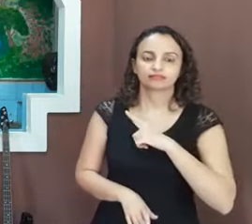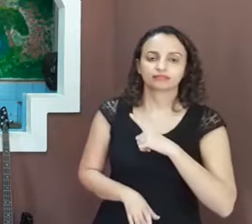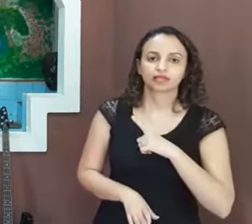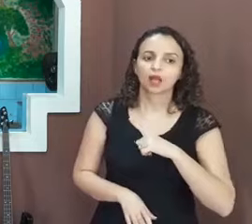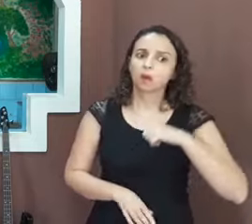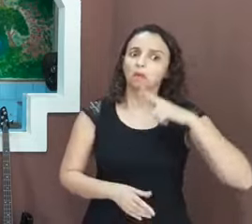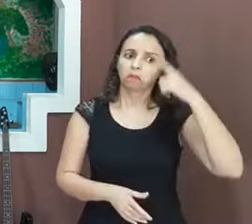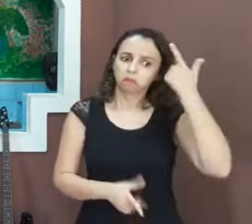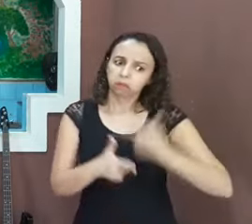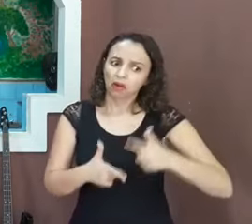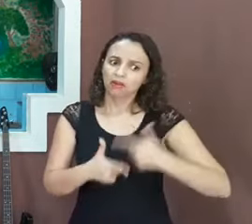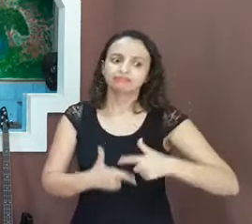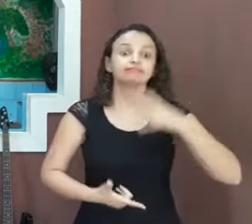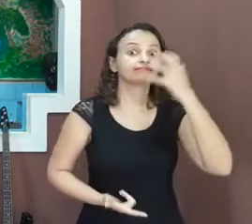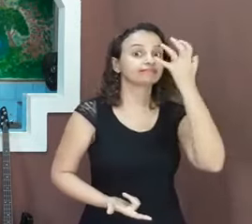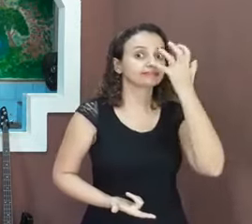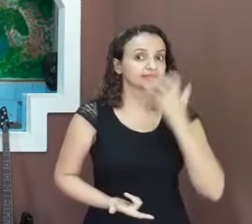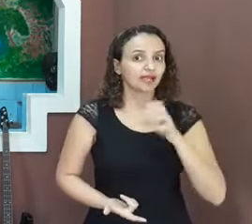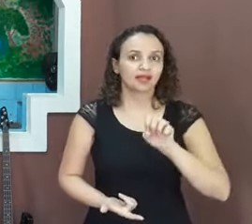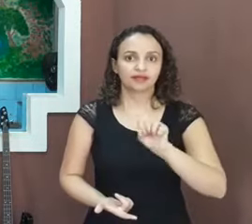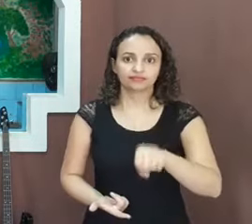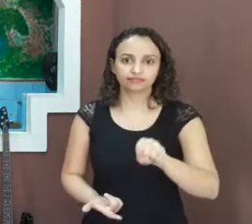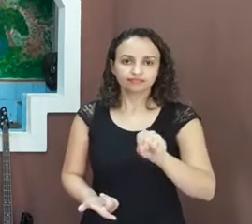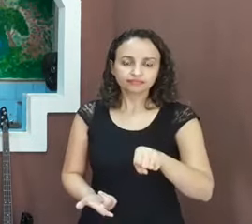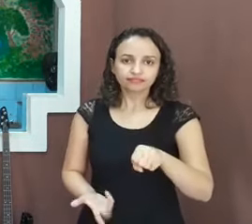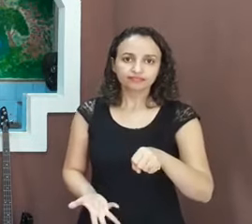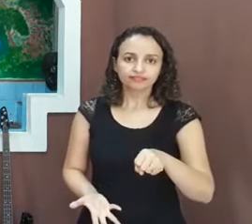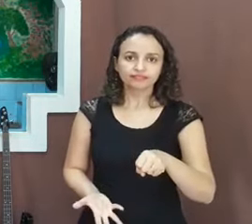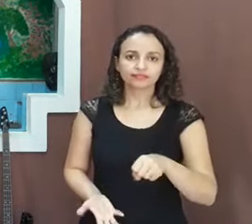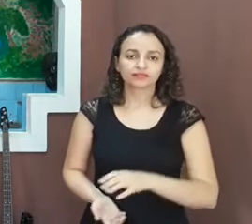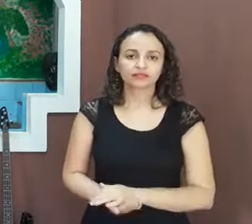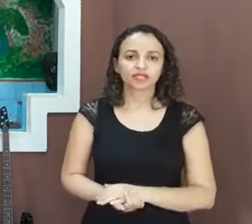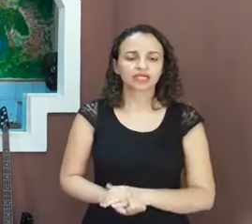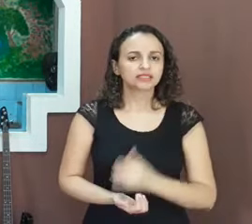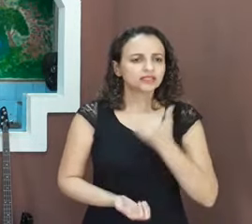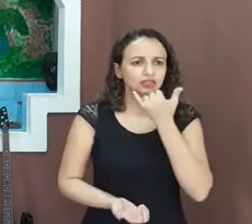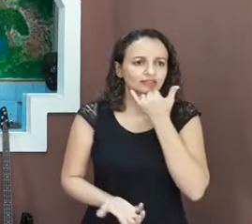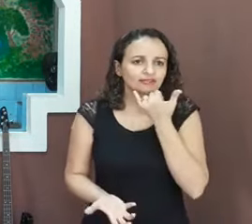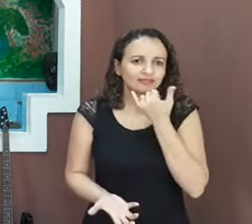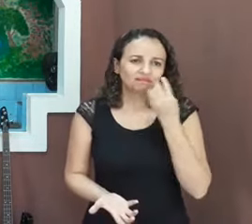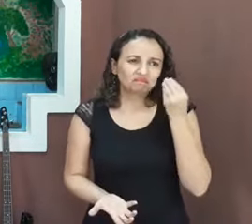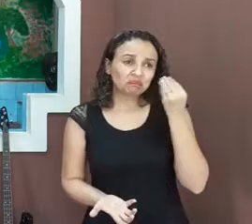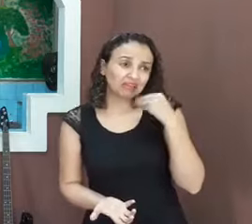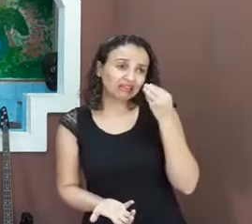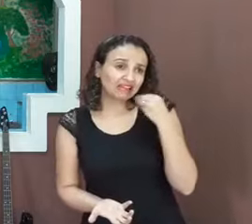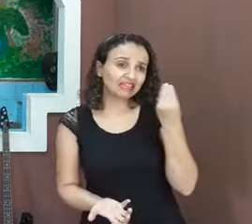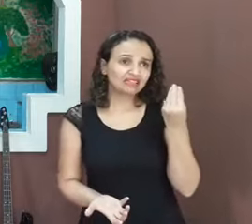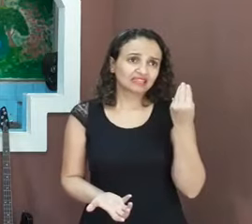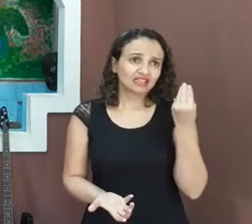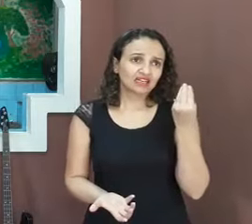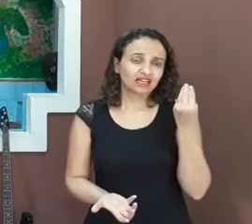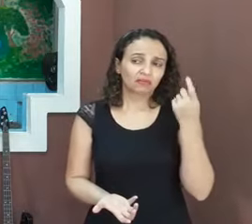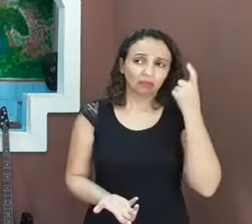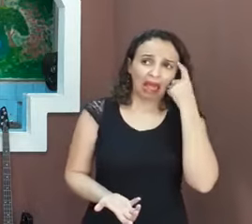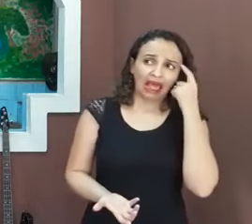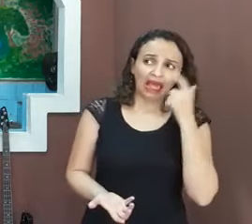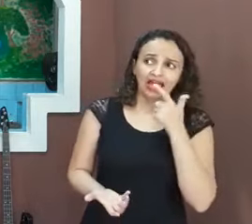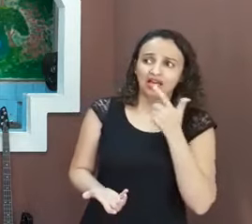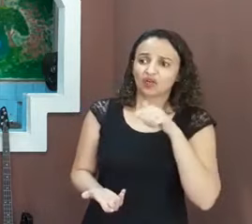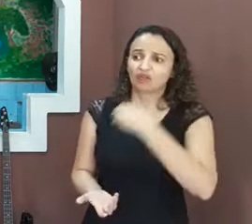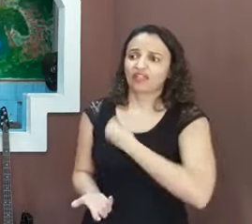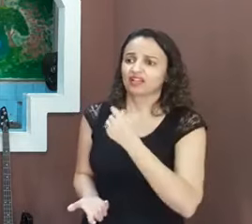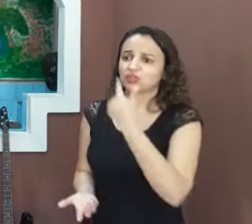Há um problema sério de preguiça. Não é uma desculpa para a preguiça, nem para o movimento em questões alheias. Então temos que falar